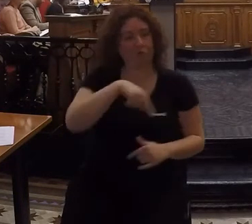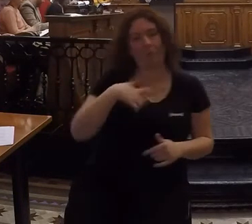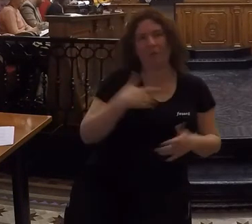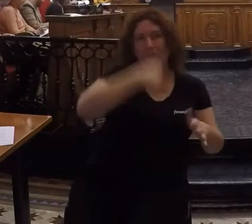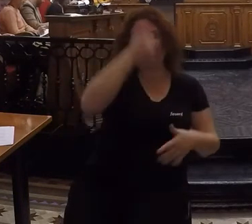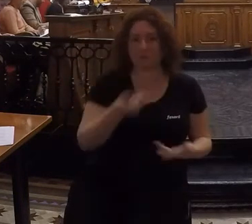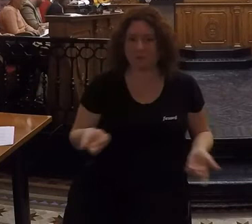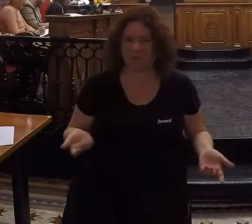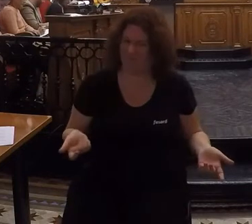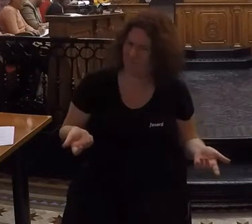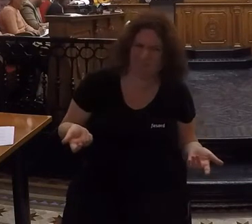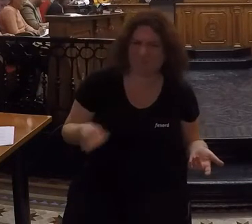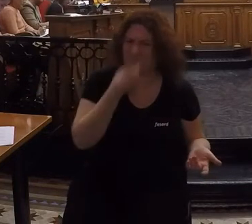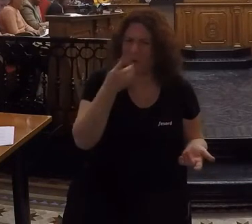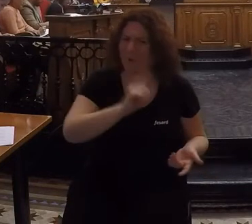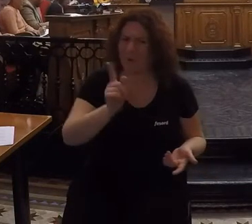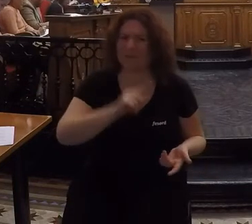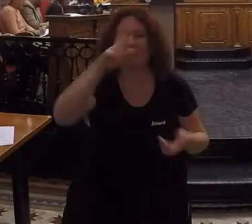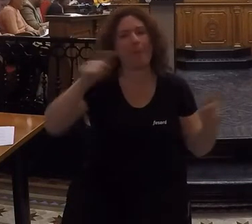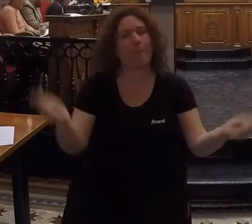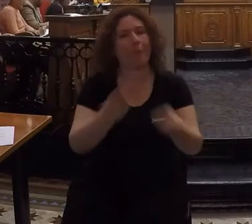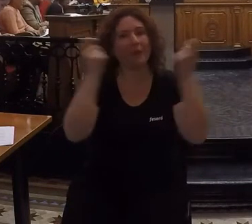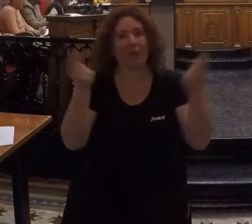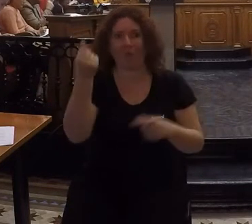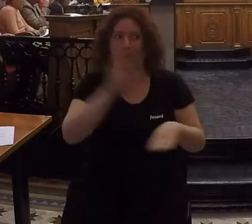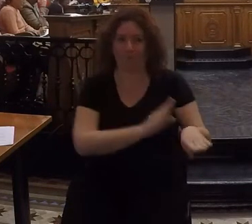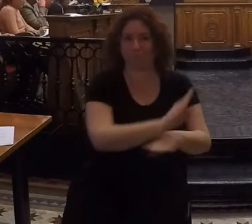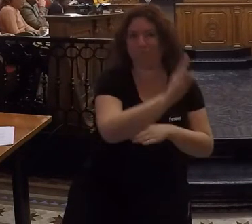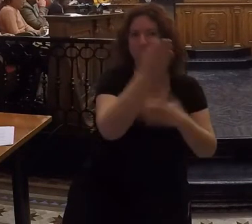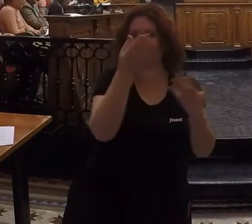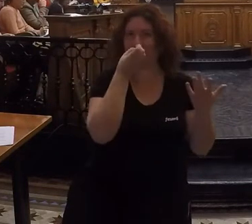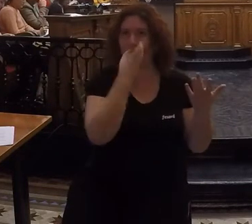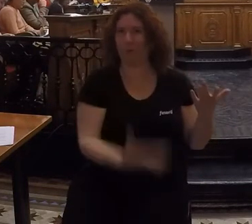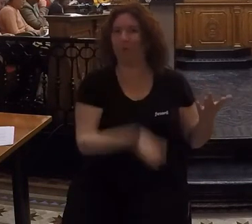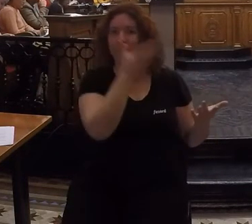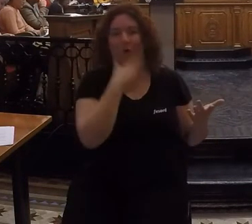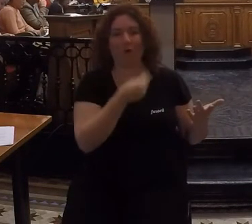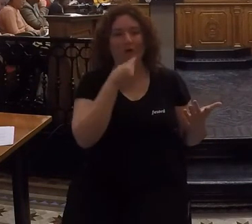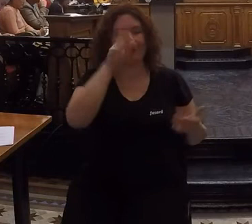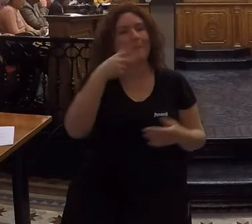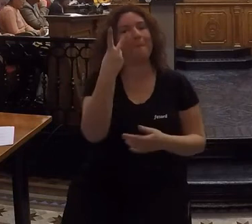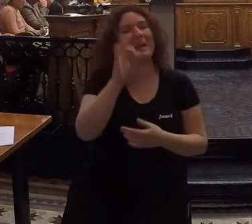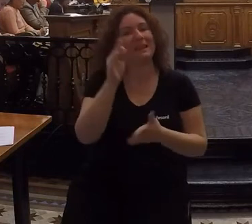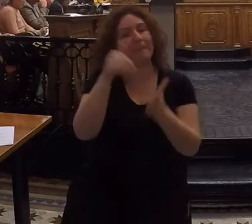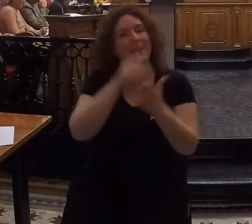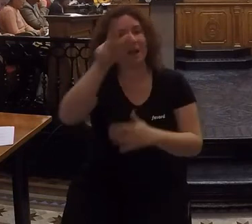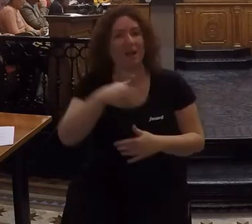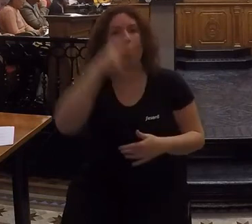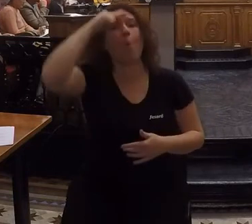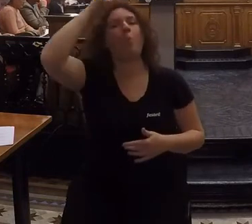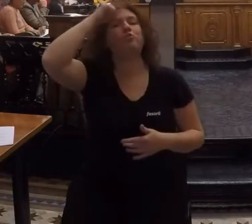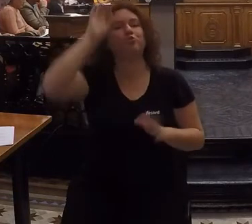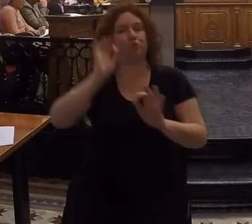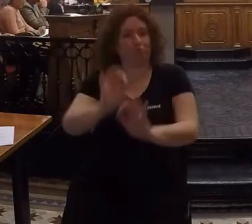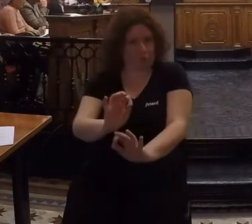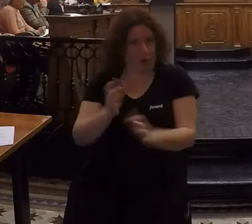un aumento en partidas de publicidad, partidas nuevas en publicidad en urbanismo, aumento de 20.000 euros en cultura, totalmente necesarias, o